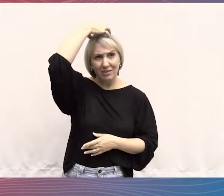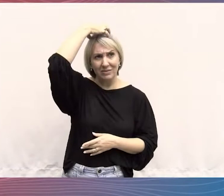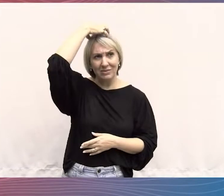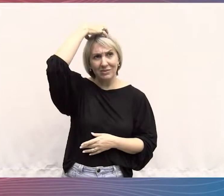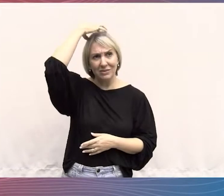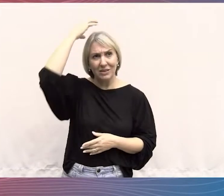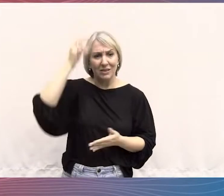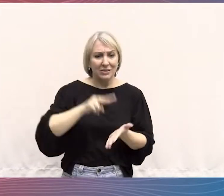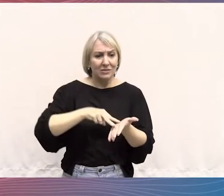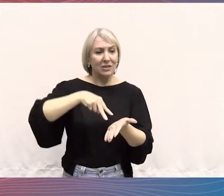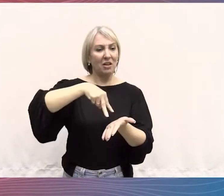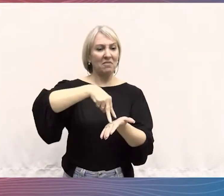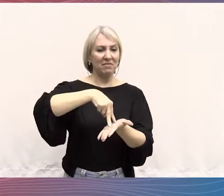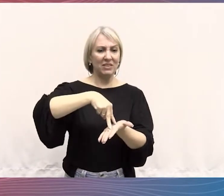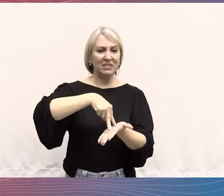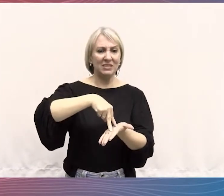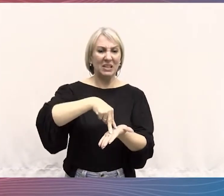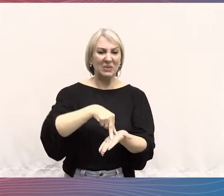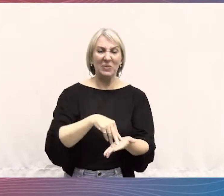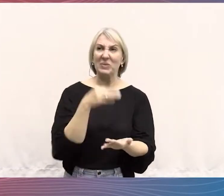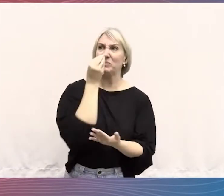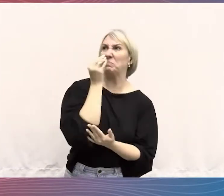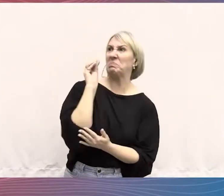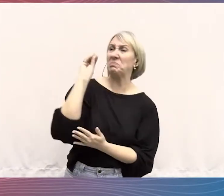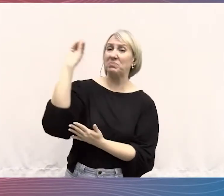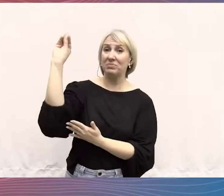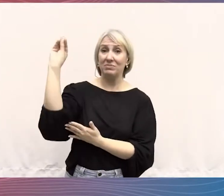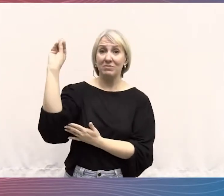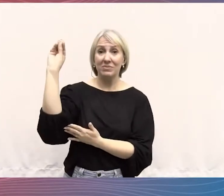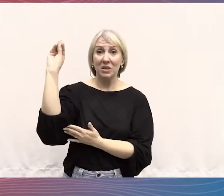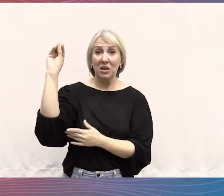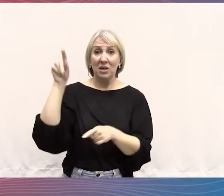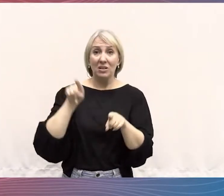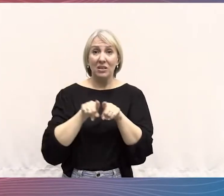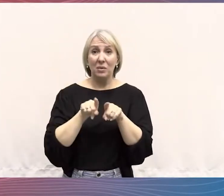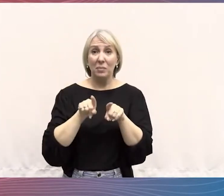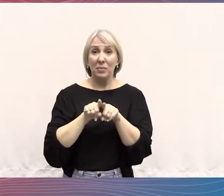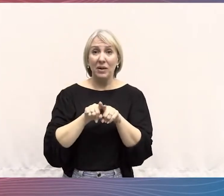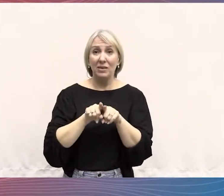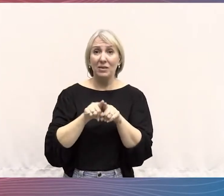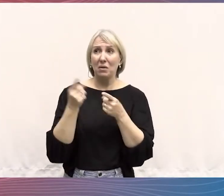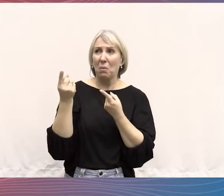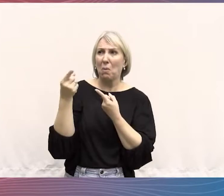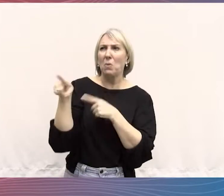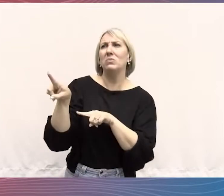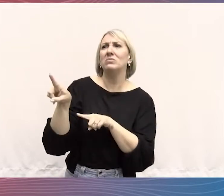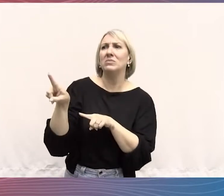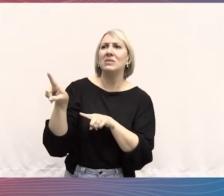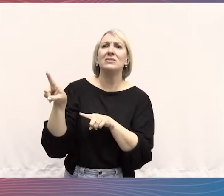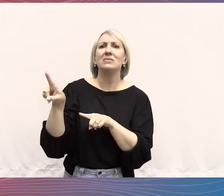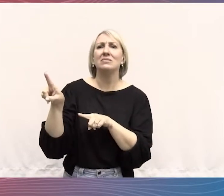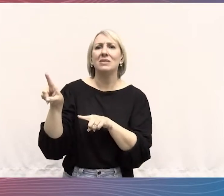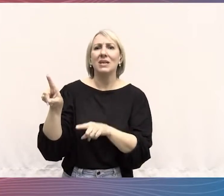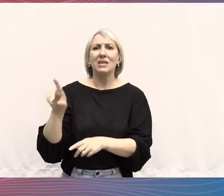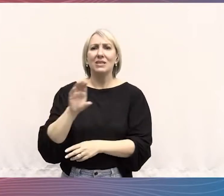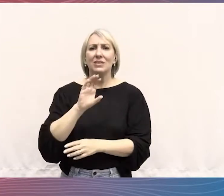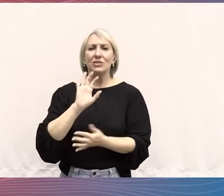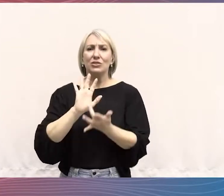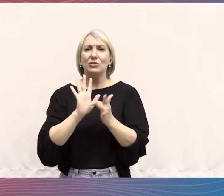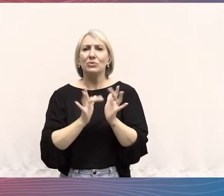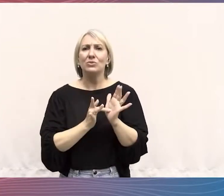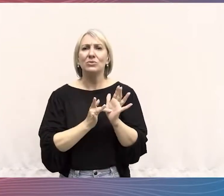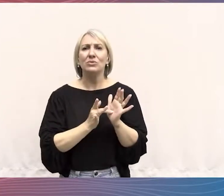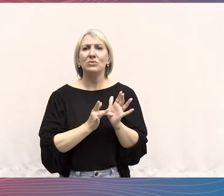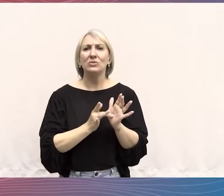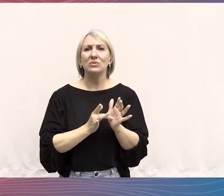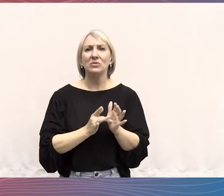Senhor e contra o Senhor seu ungido, dizendo: rompamos os seus laços e sacudamos